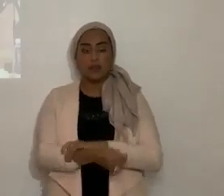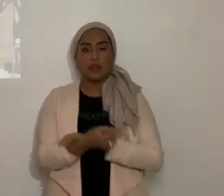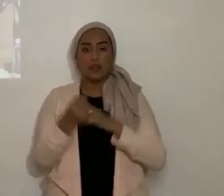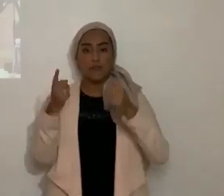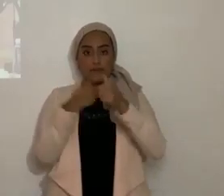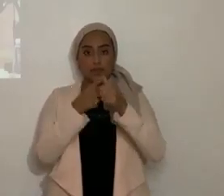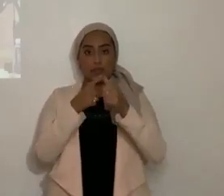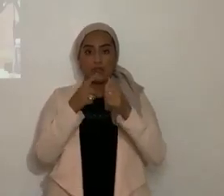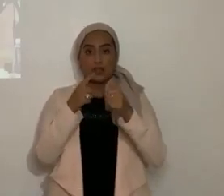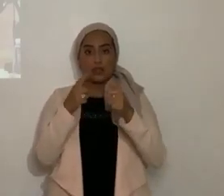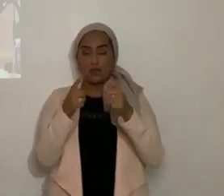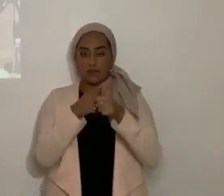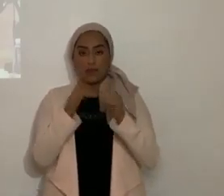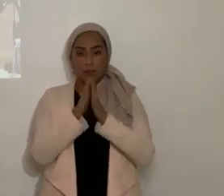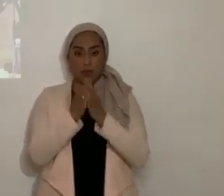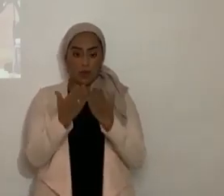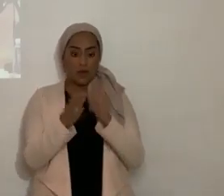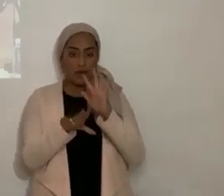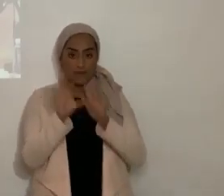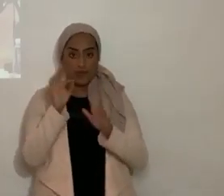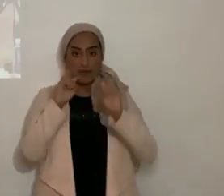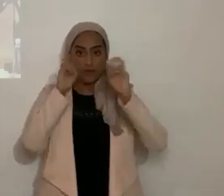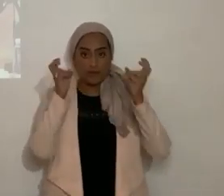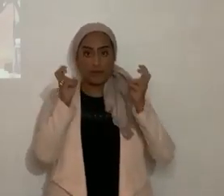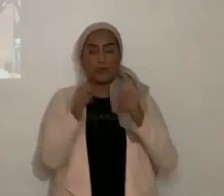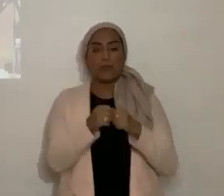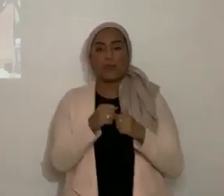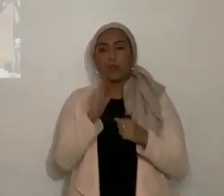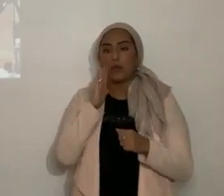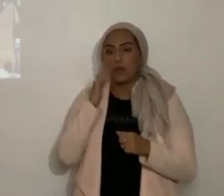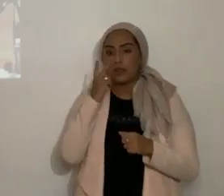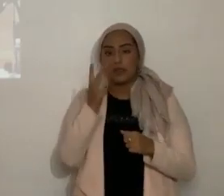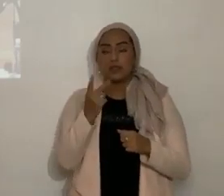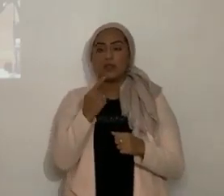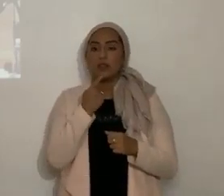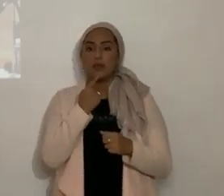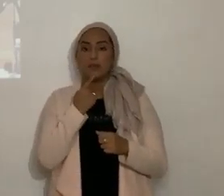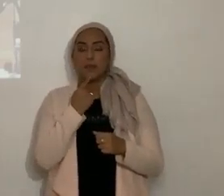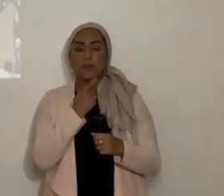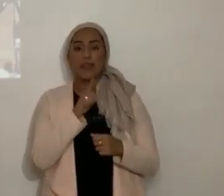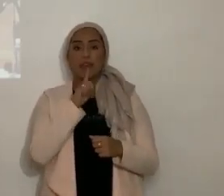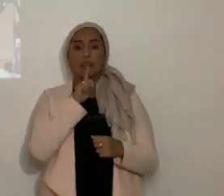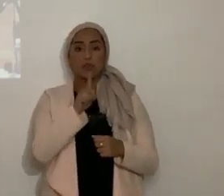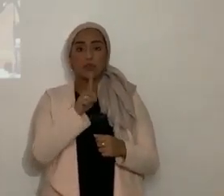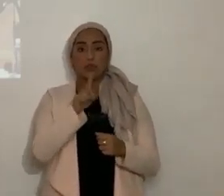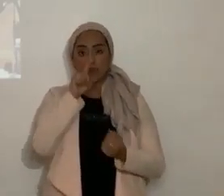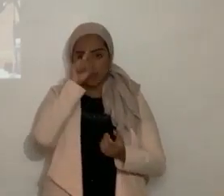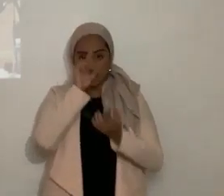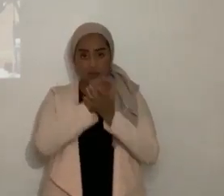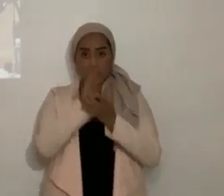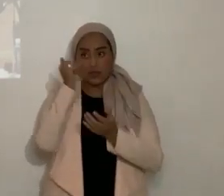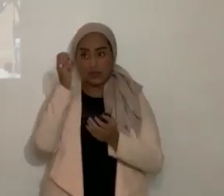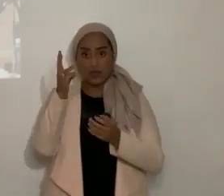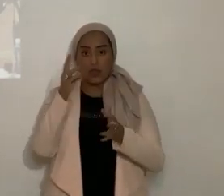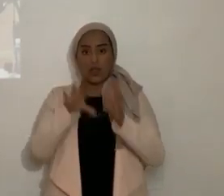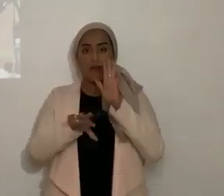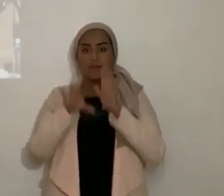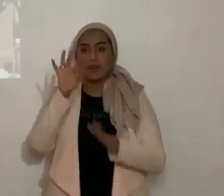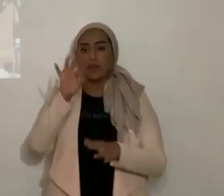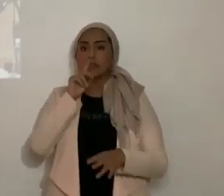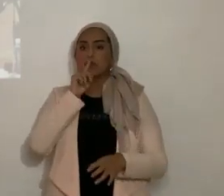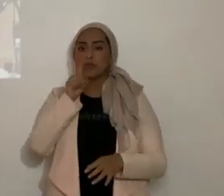primer párrafo, o sea, inmediatamente en cuanto ustedes se encuentren el tema, van a ver que dice, un verdadero mesiánico encuentra